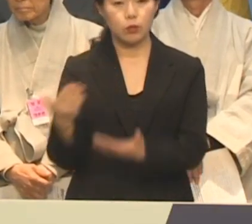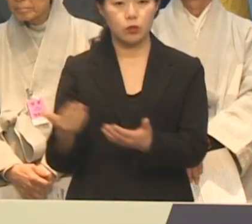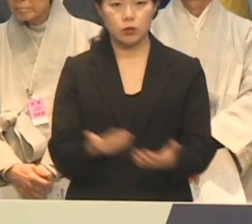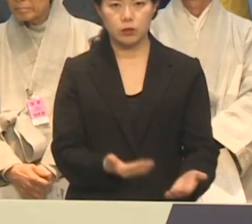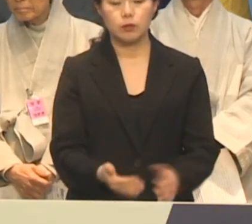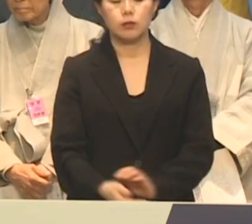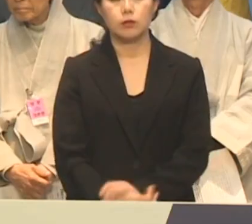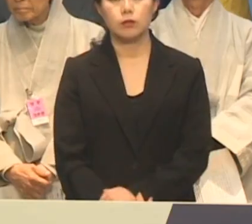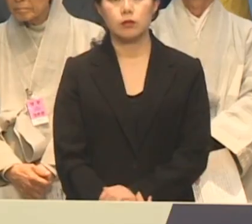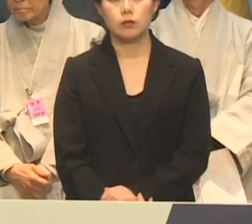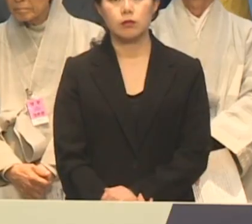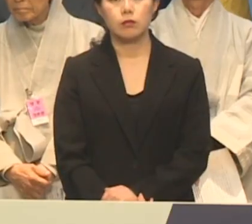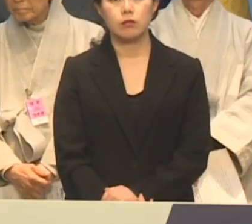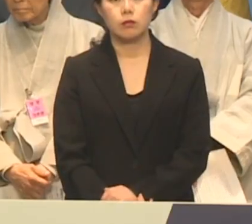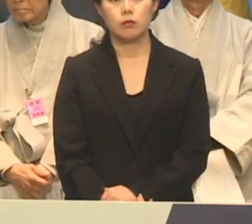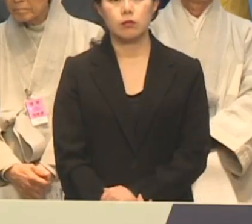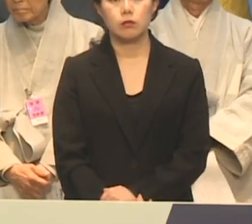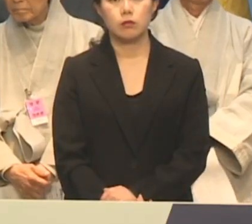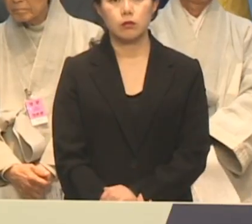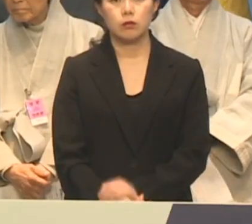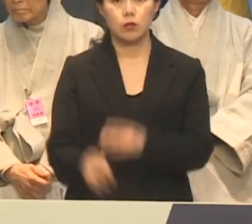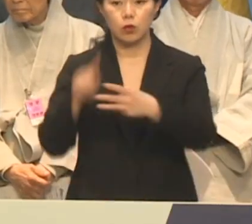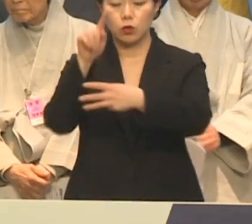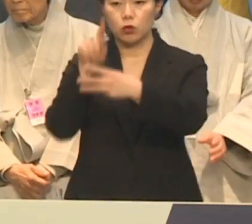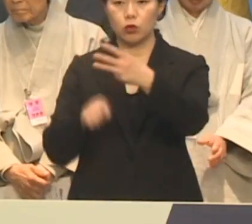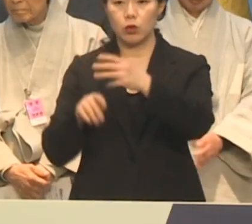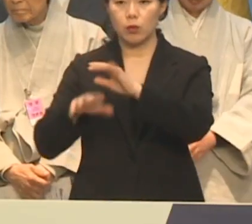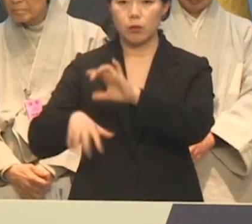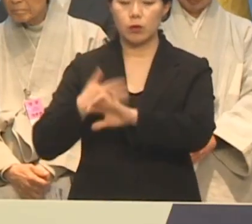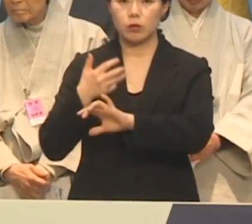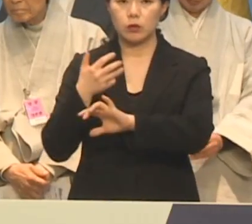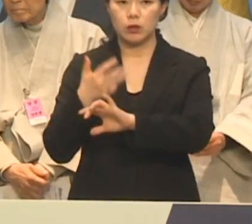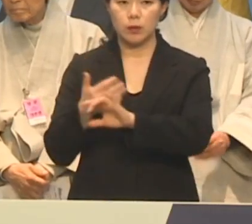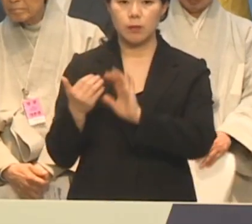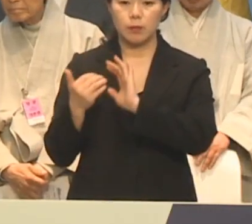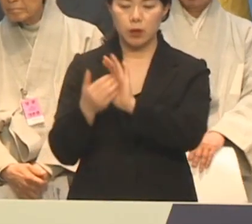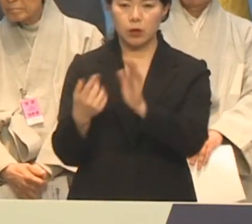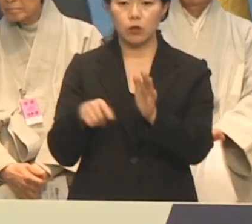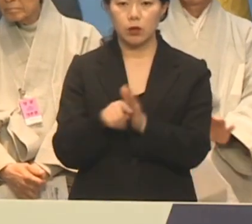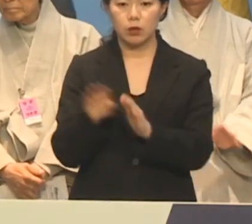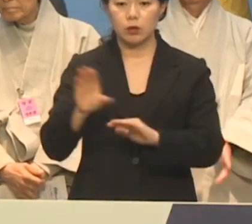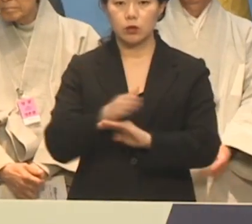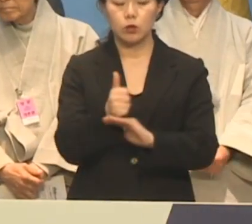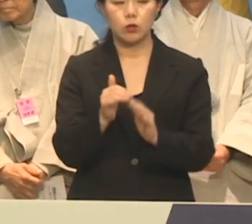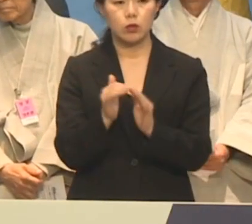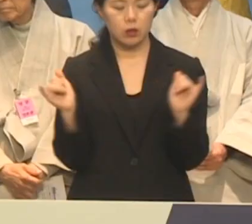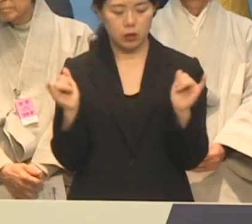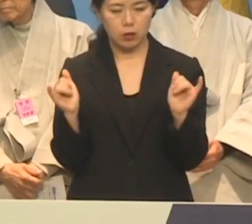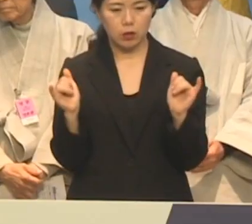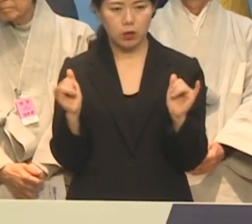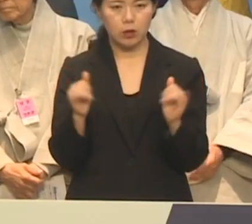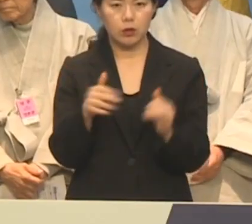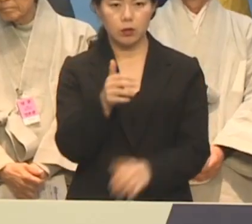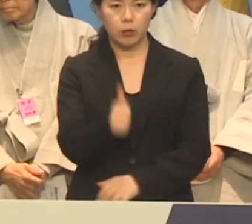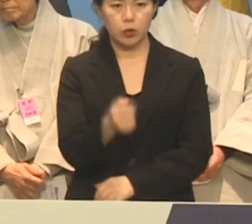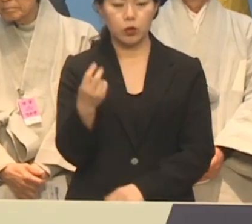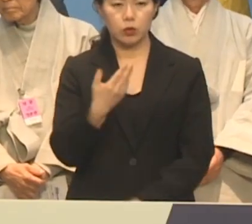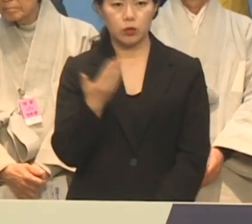자리해 주셨고요. 윤석열 폭정정치 그리스도의 모임 공동대표이시면서 또